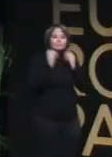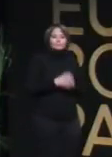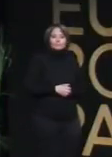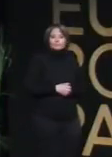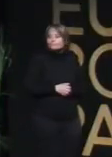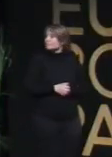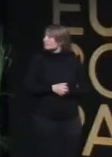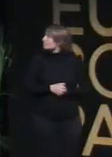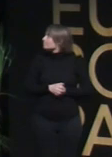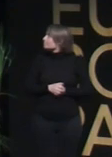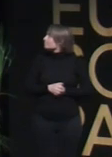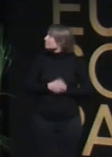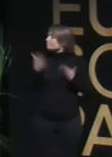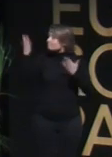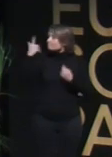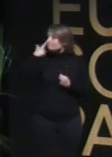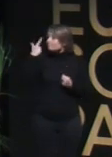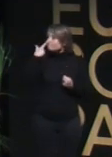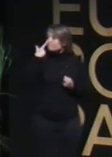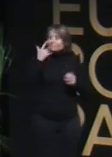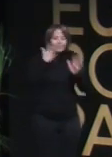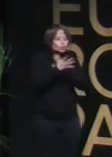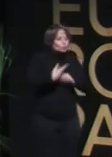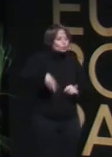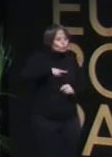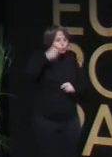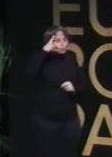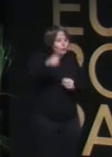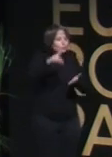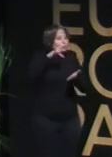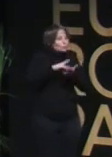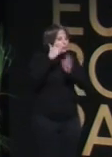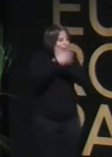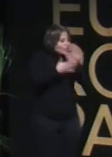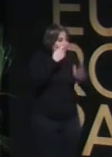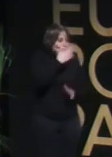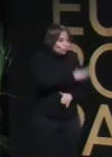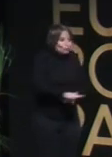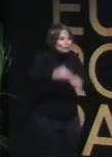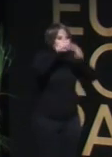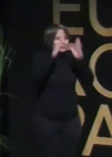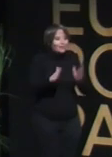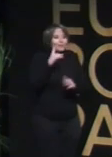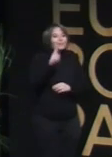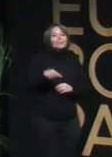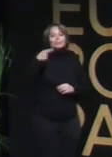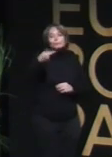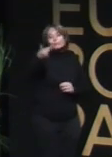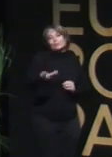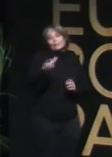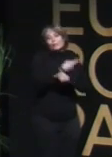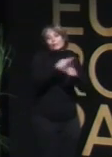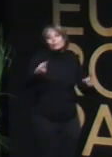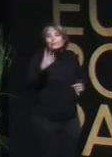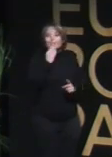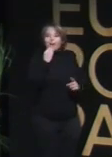No hace falta que os hable de esto, pero es lo que sabemos, pasando un poco hablando de los más chiquis de casa, a la importancia que tienen los primeros años